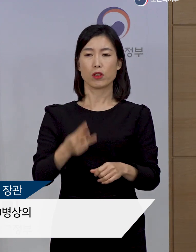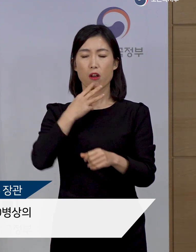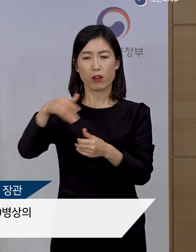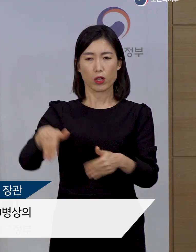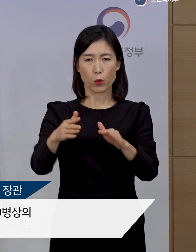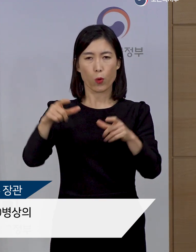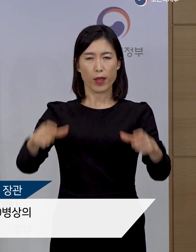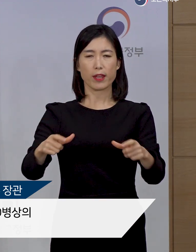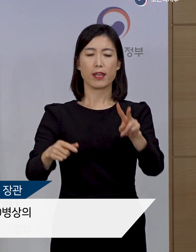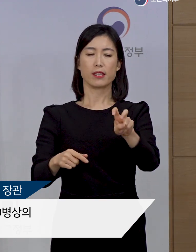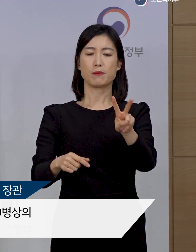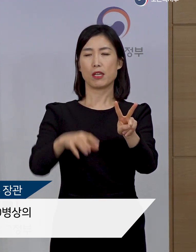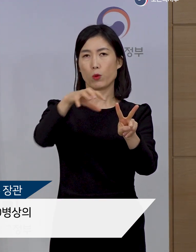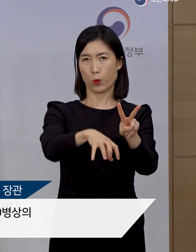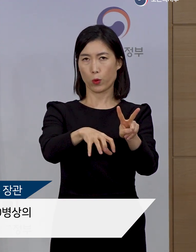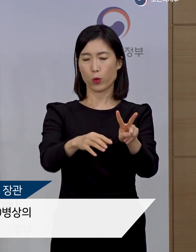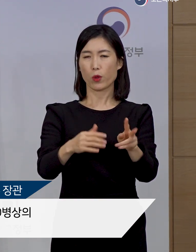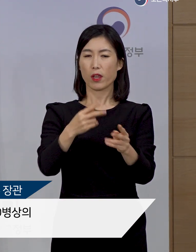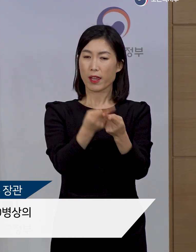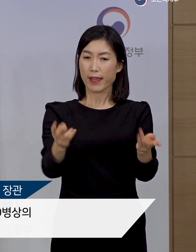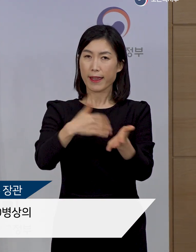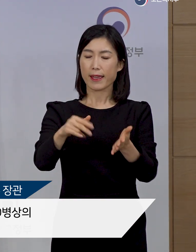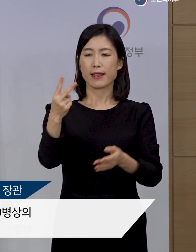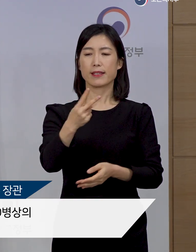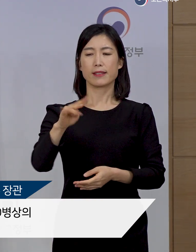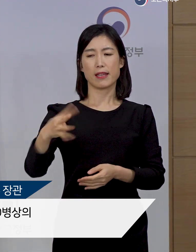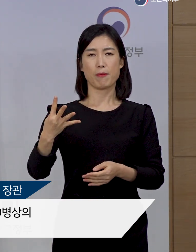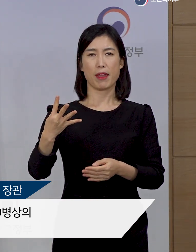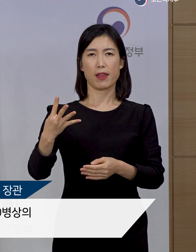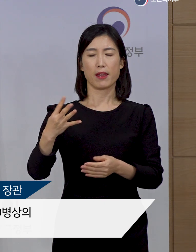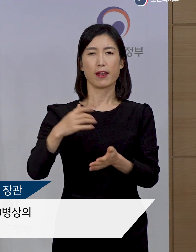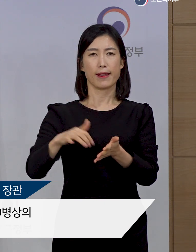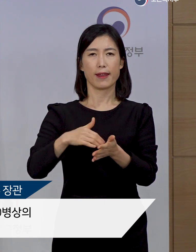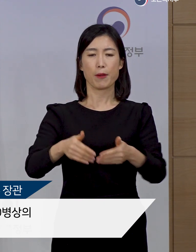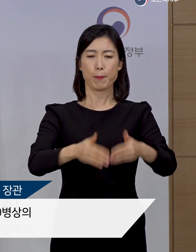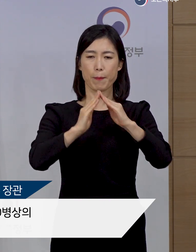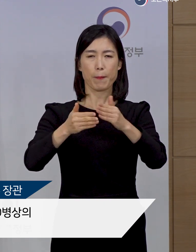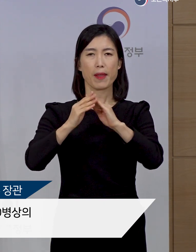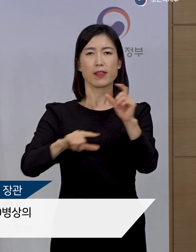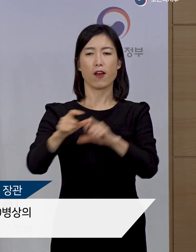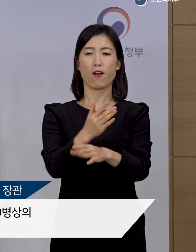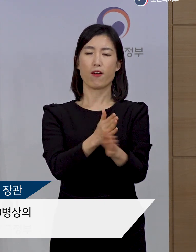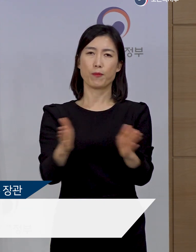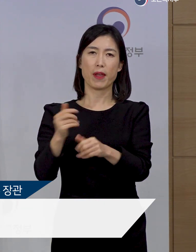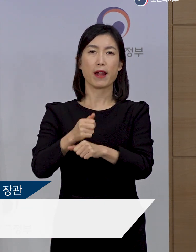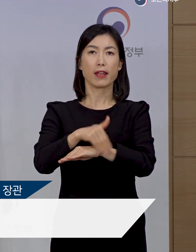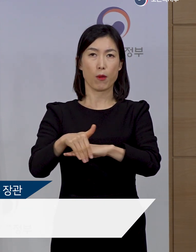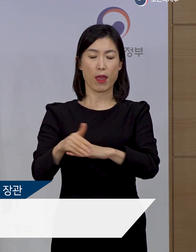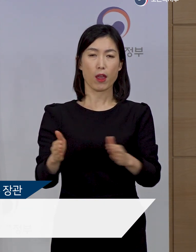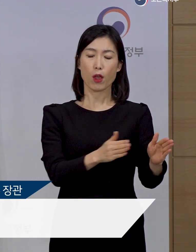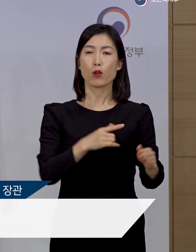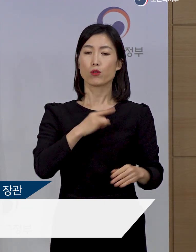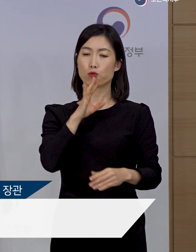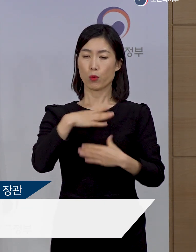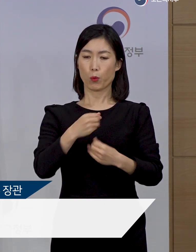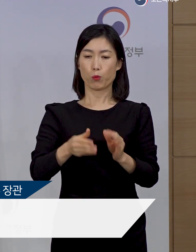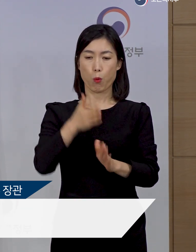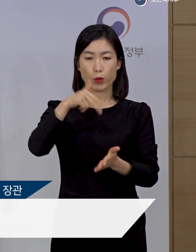지자체에서 22개소 2,400병상의 생활치료센터를 개소할 것이며 중수본